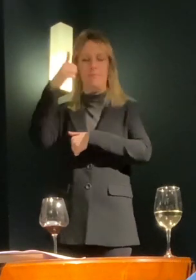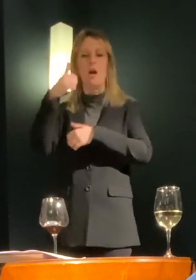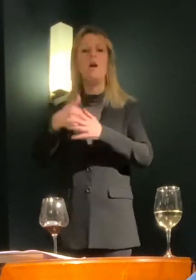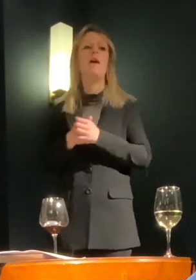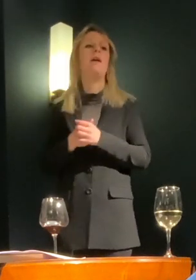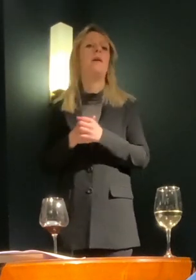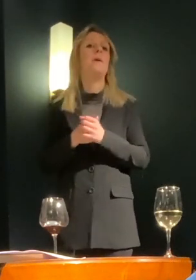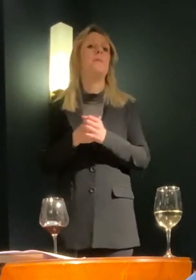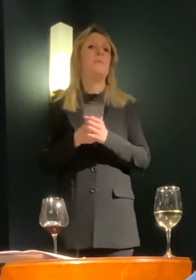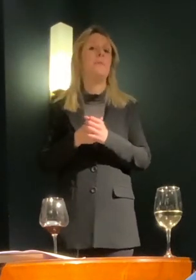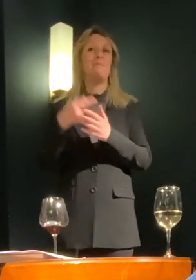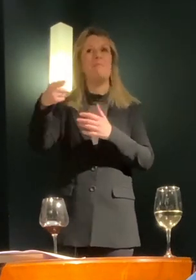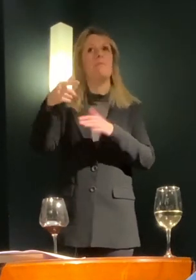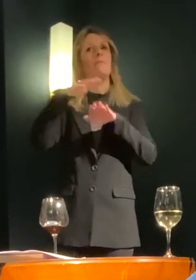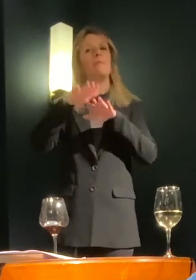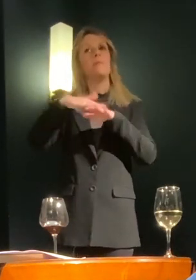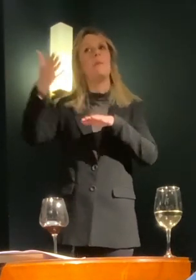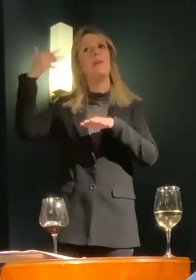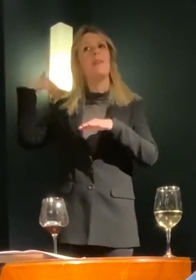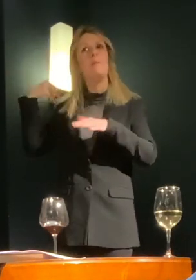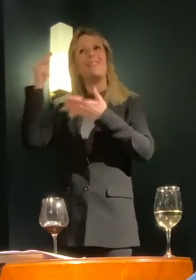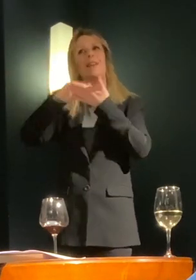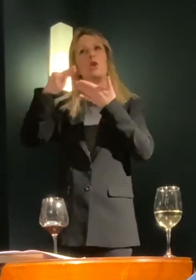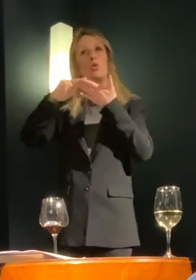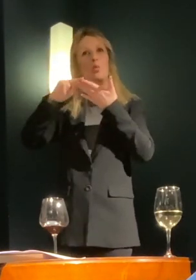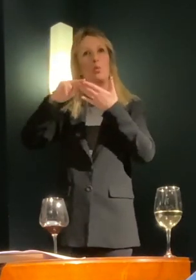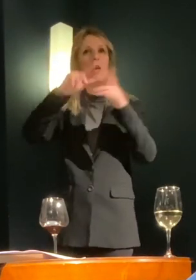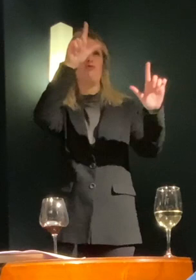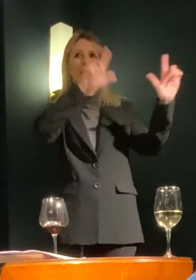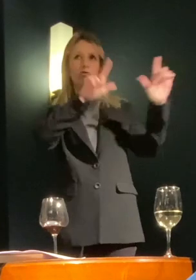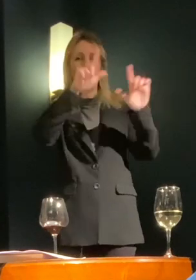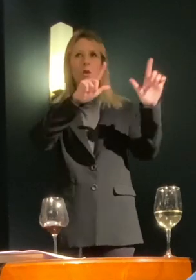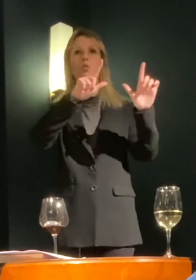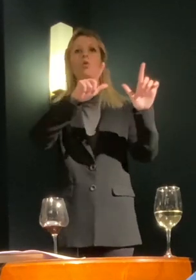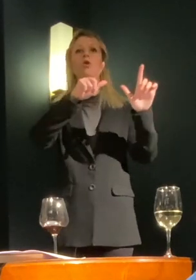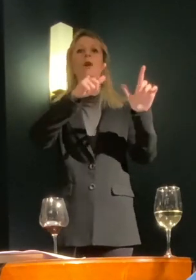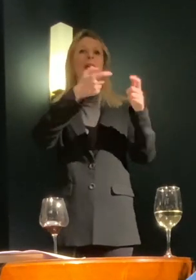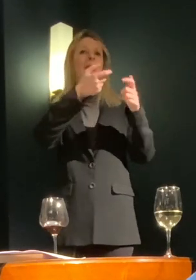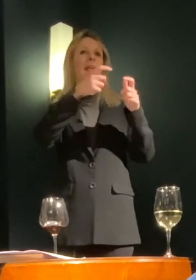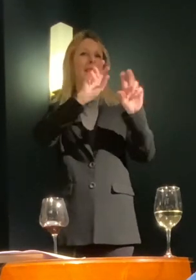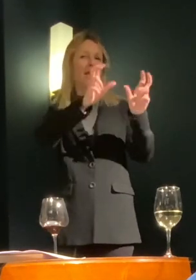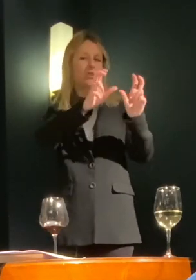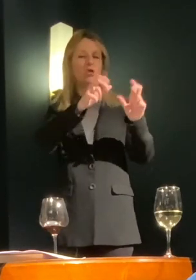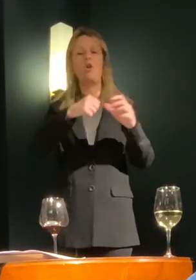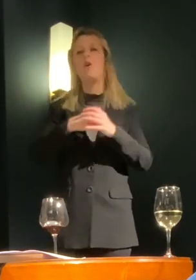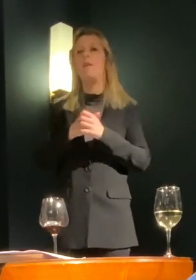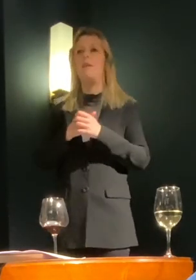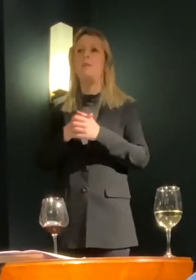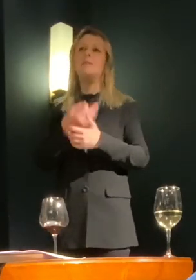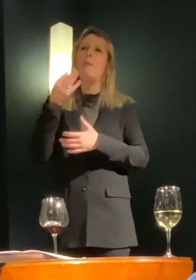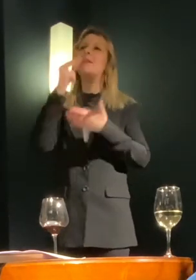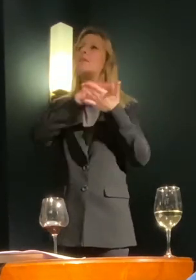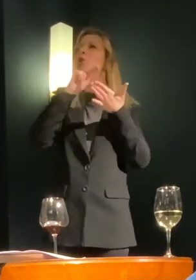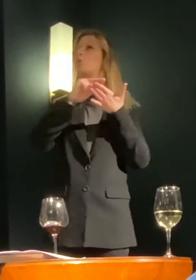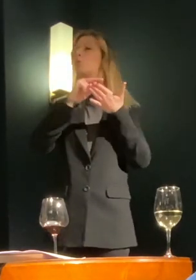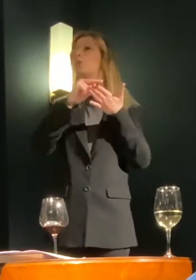avevo sperimentato prima delle scritture che erano quelle di, appunto, la sceneggiatura, scritture di programmi TV o scritture di documentario, che sono sempre scritture